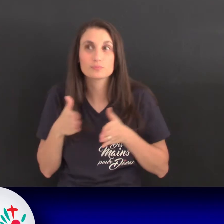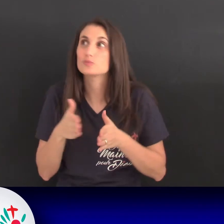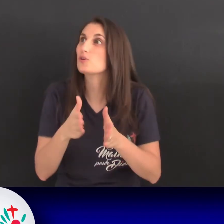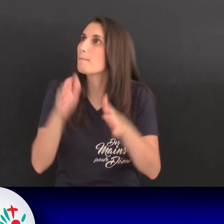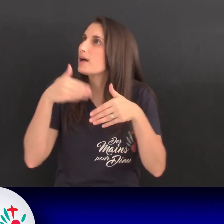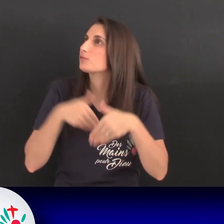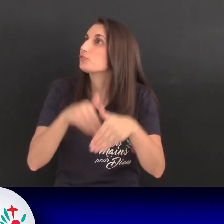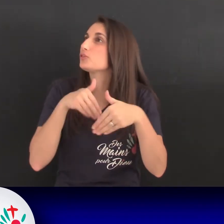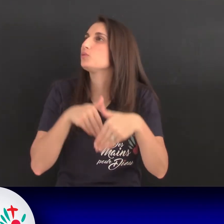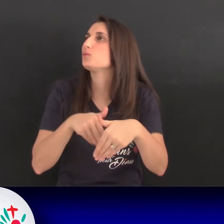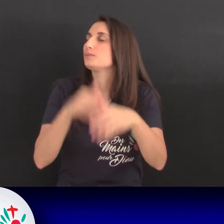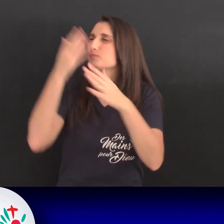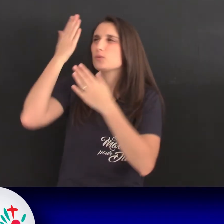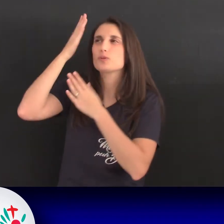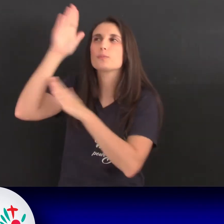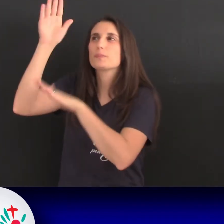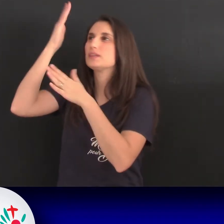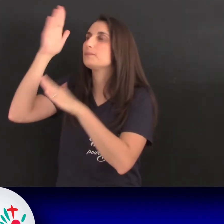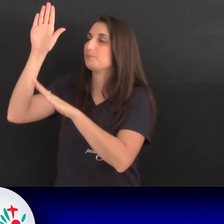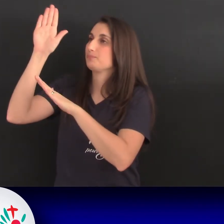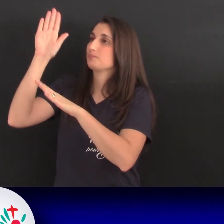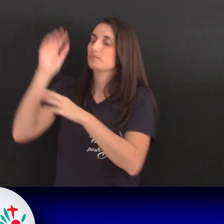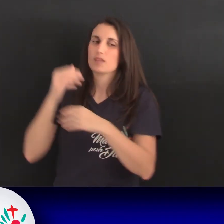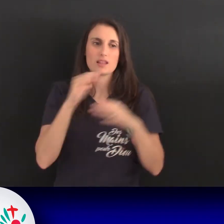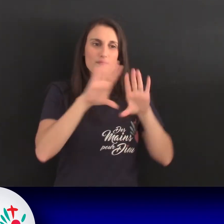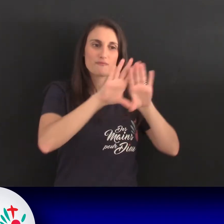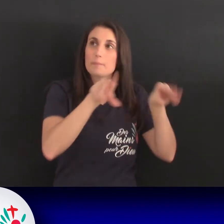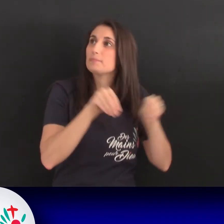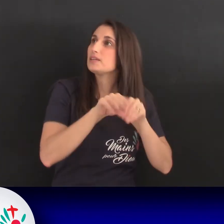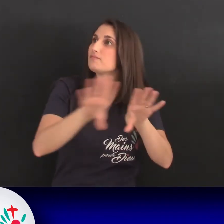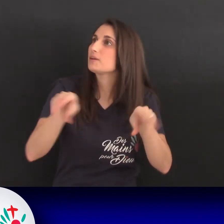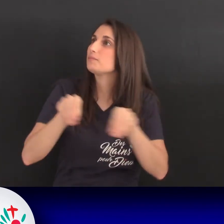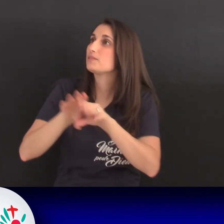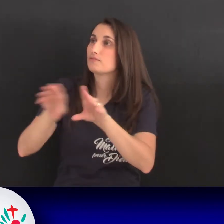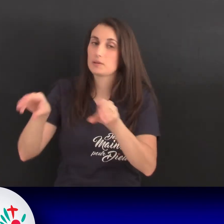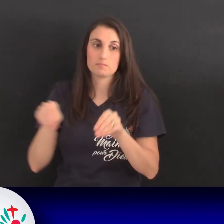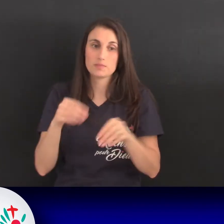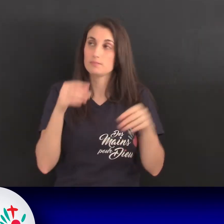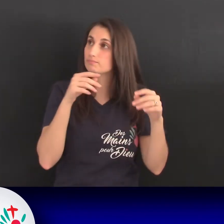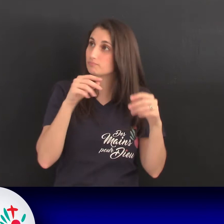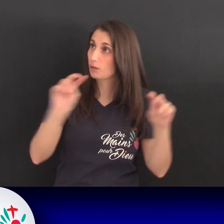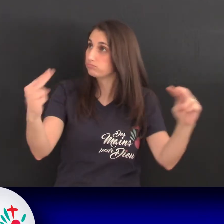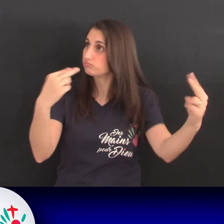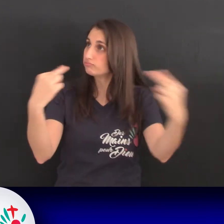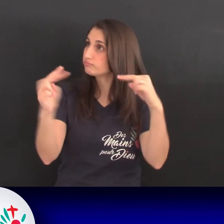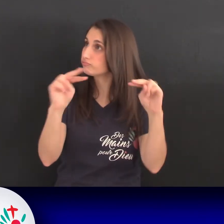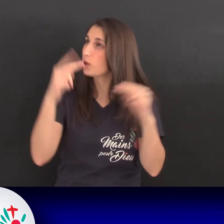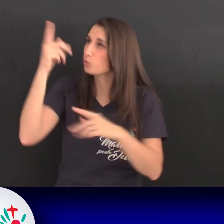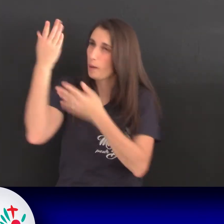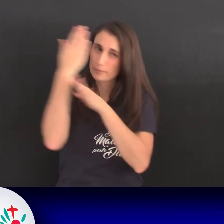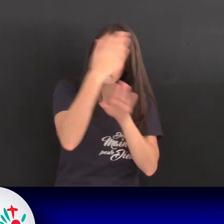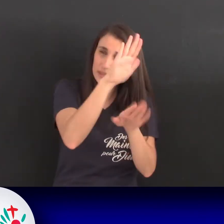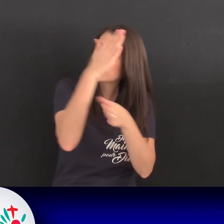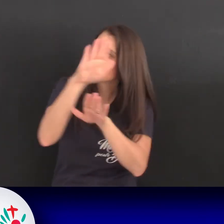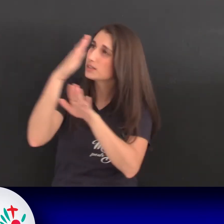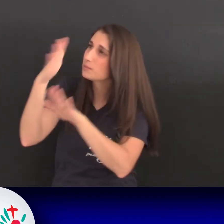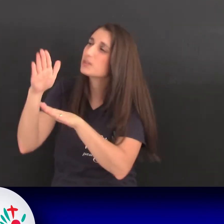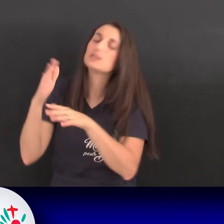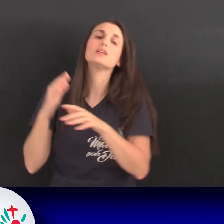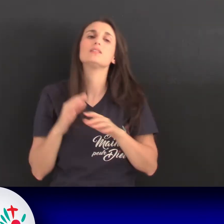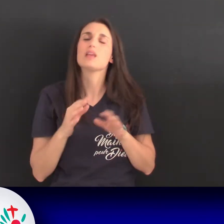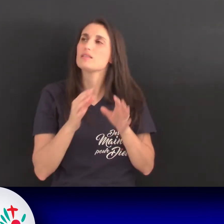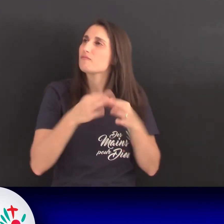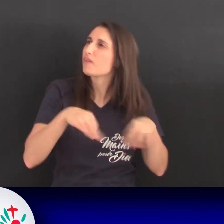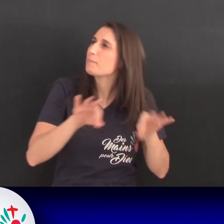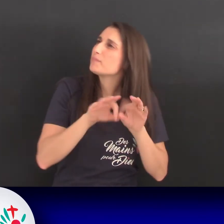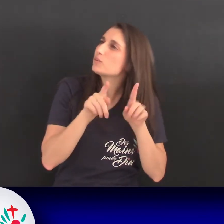te bénissons. Seigneur, tu bénis chacune des familles qui sont en train de suivre ce service, ce culte. Va bénir aussi les